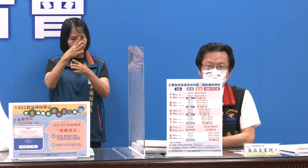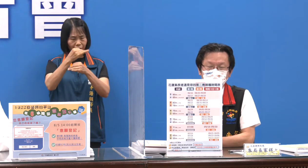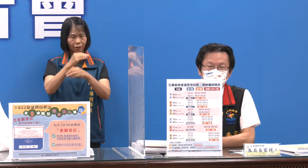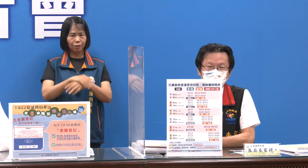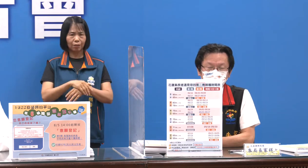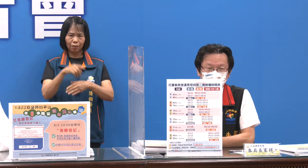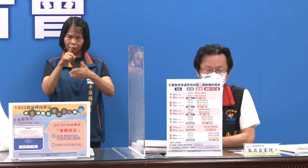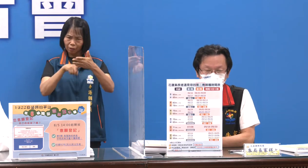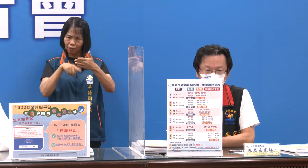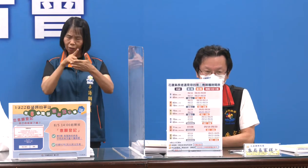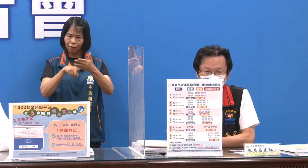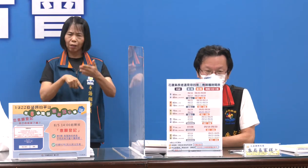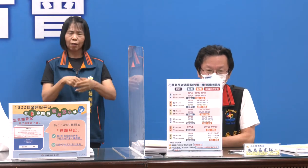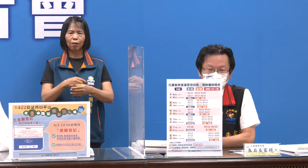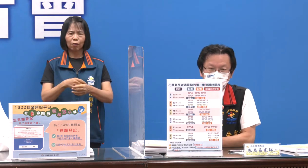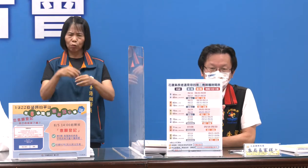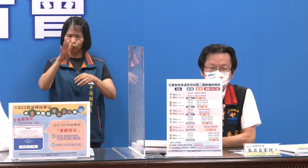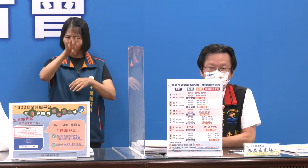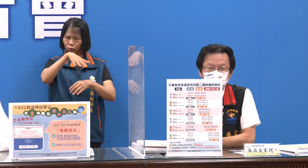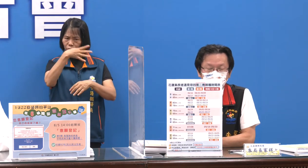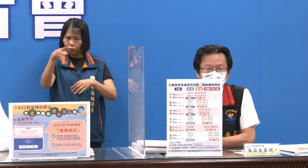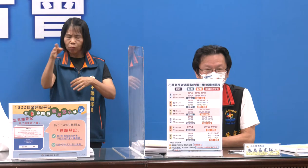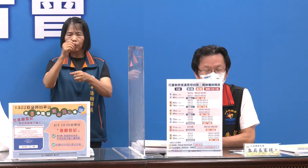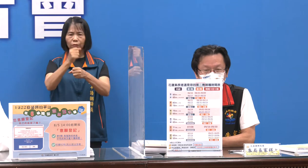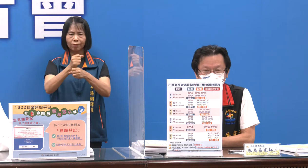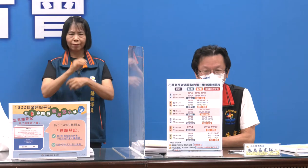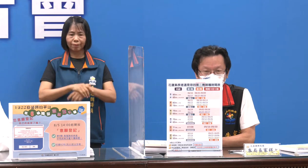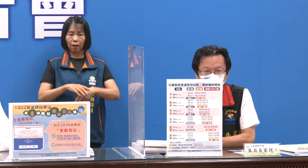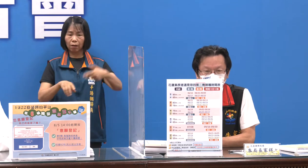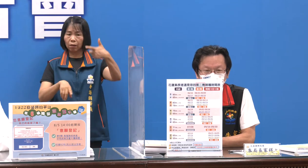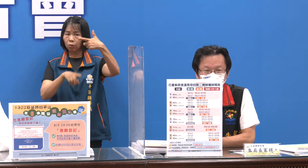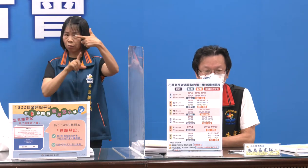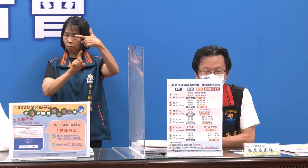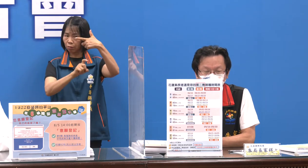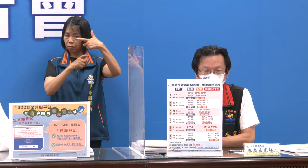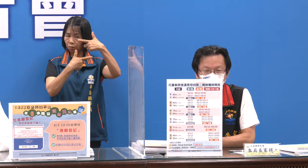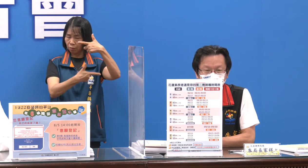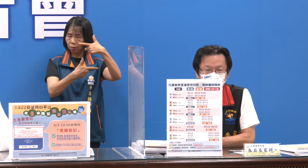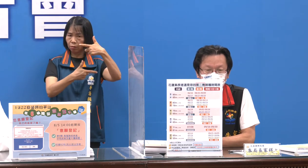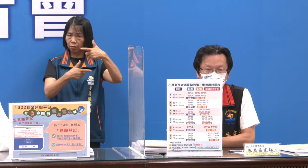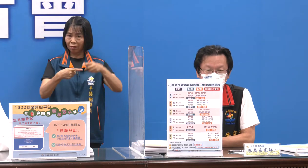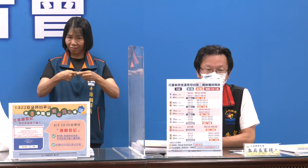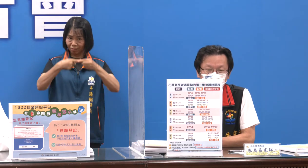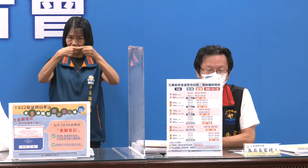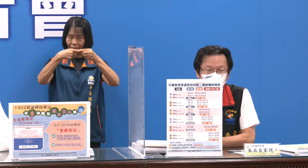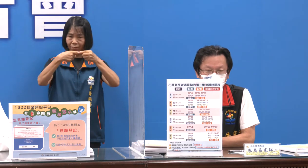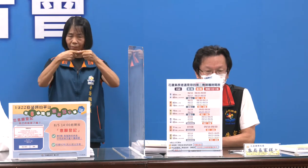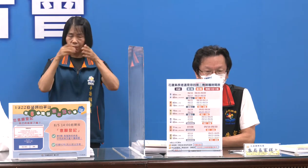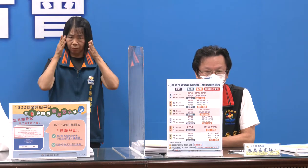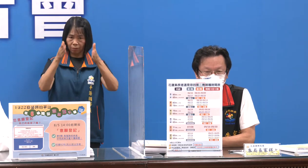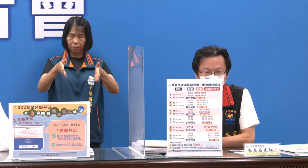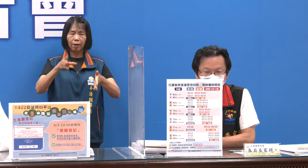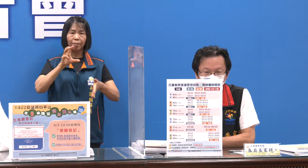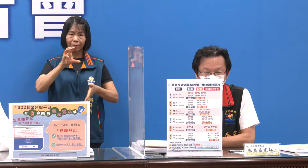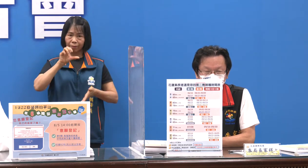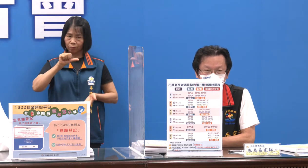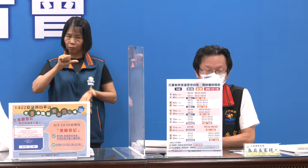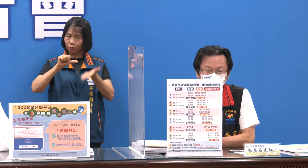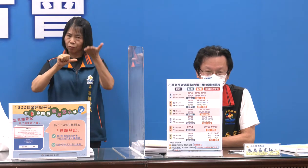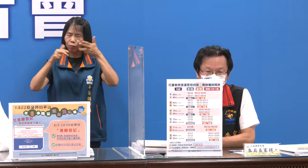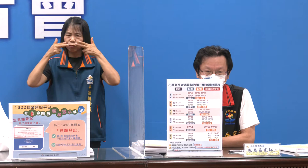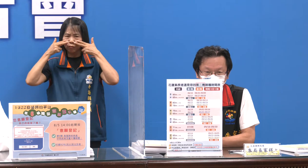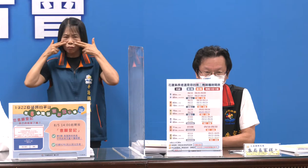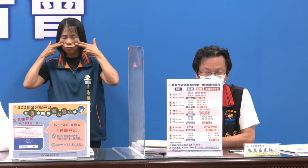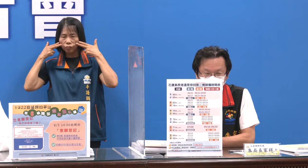简单的一个注册时间表。那其实我们从6月16号是第一批针对于85岁以上的原住民